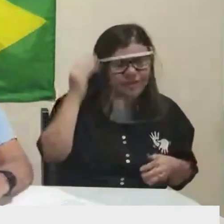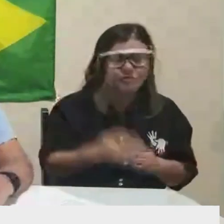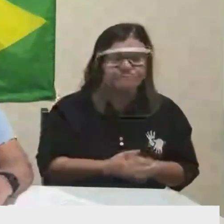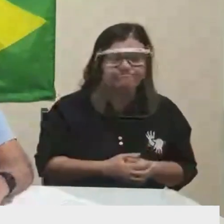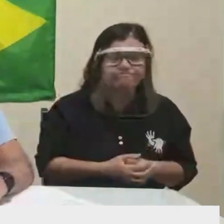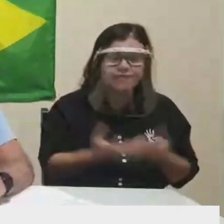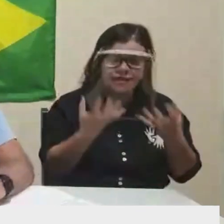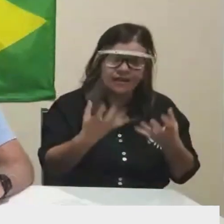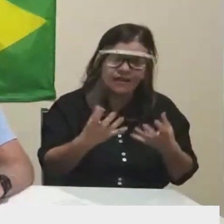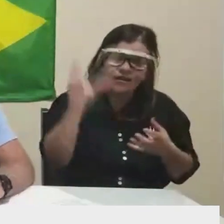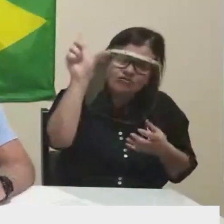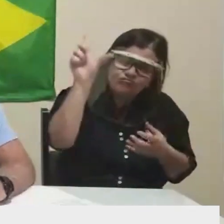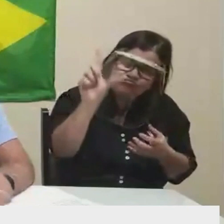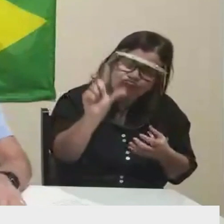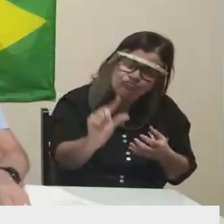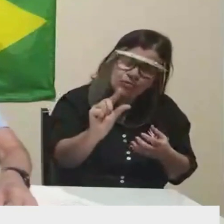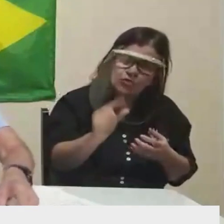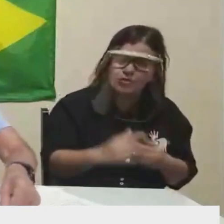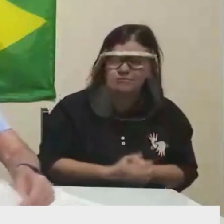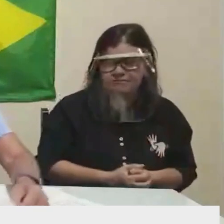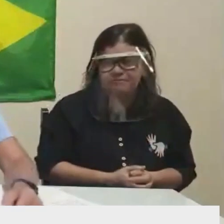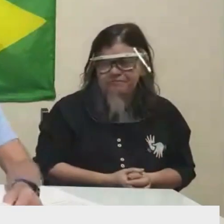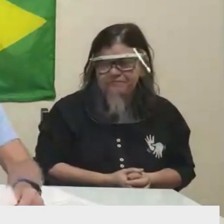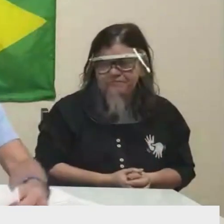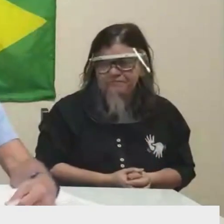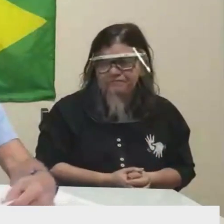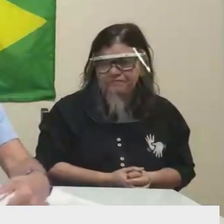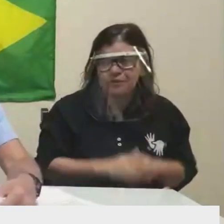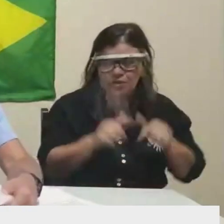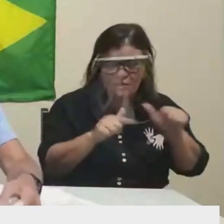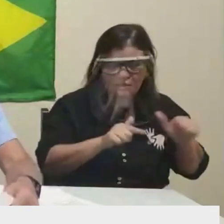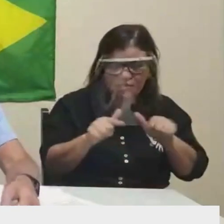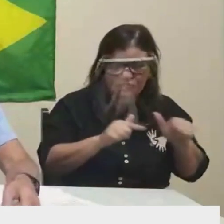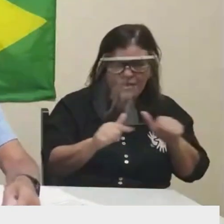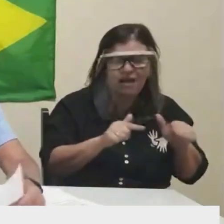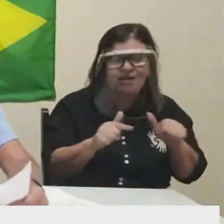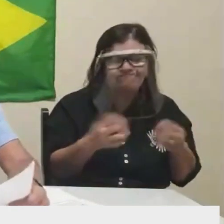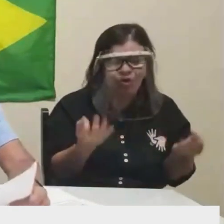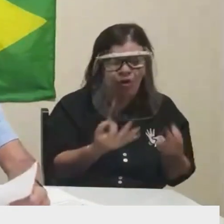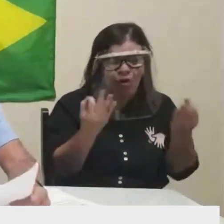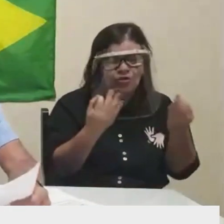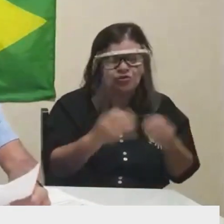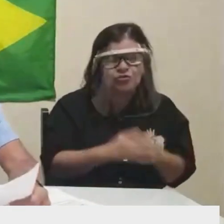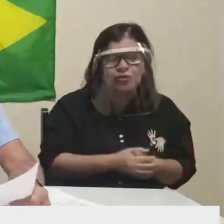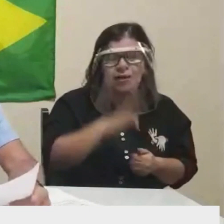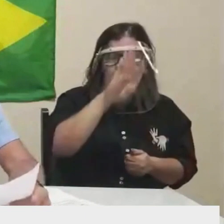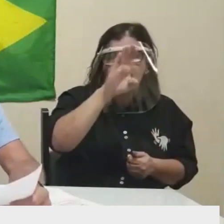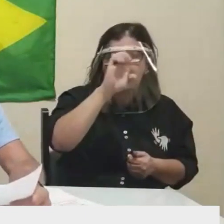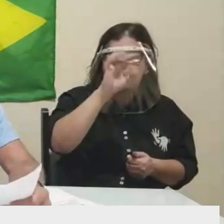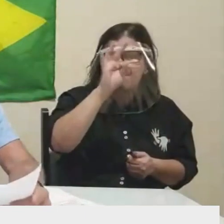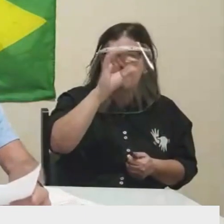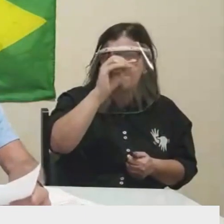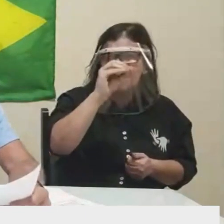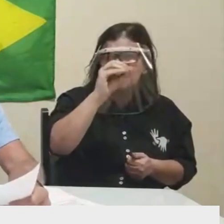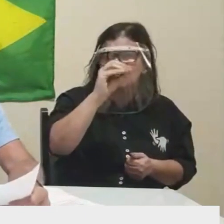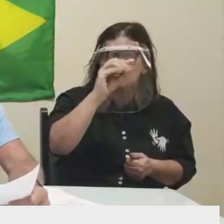né? Daqui uns 30 dias... Roberto ter... Campos tem Roberto feito Campos. Um belo trabalho, presidente. Eu conheci o avô dele, deputado federal comigo. A gente